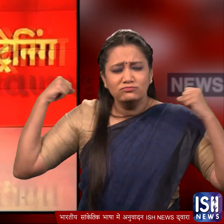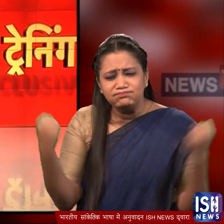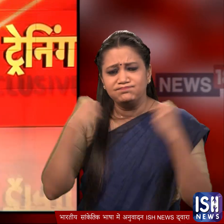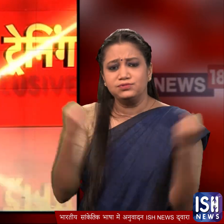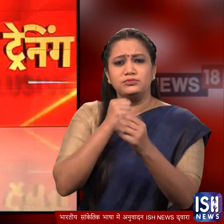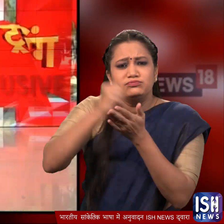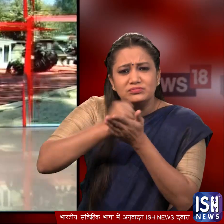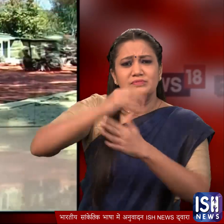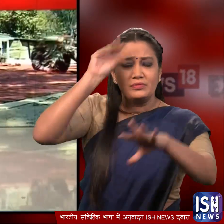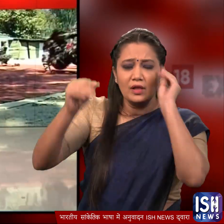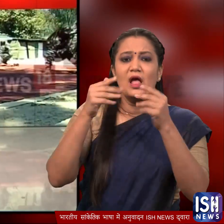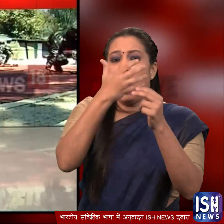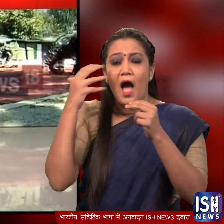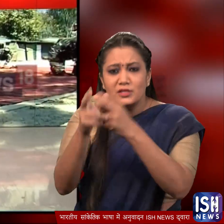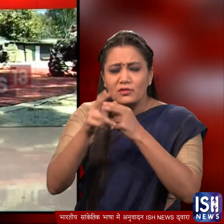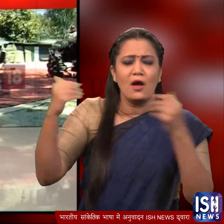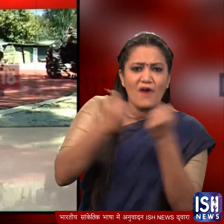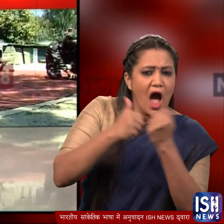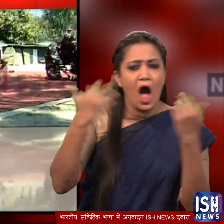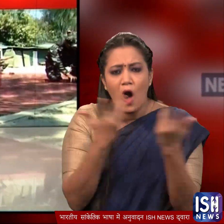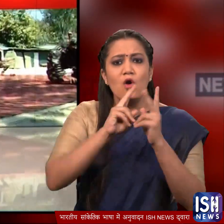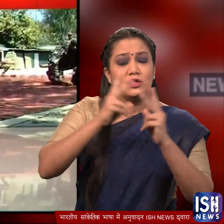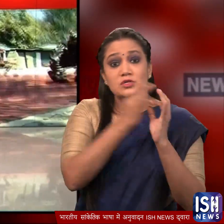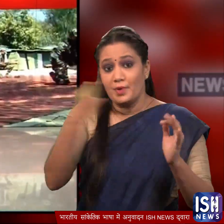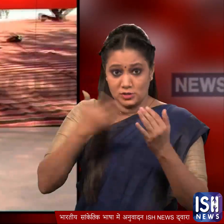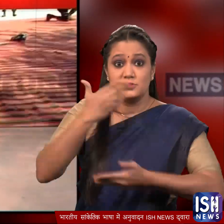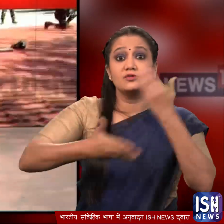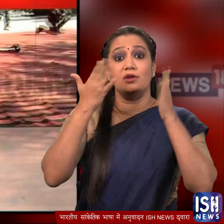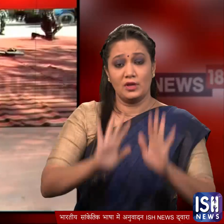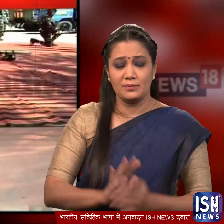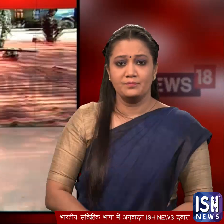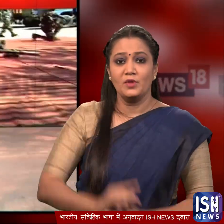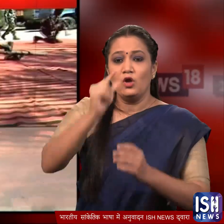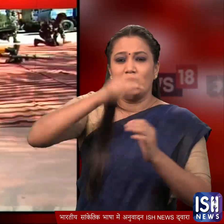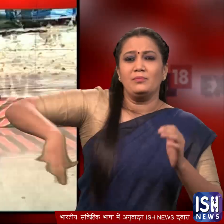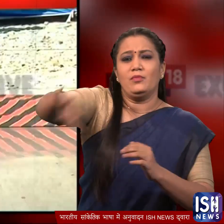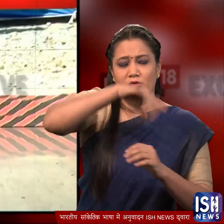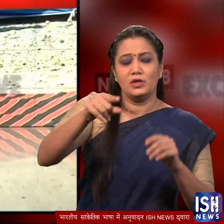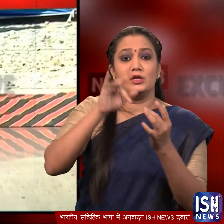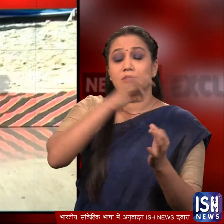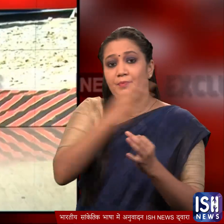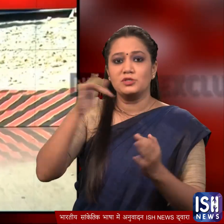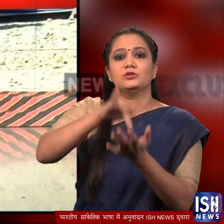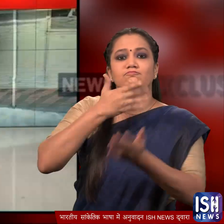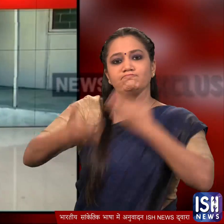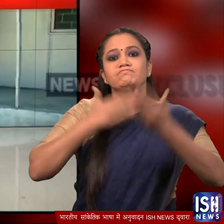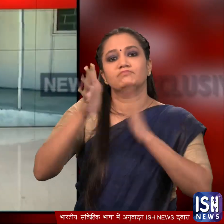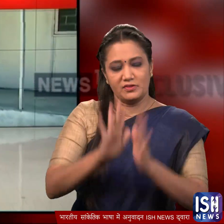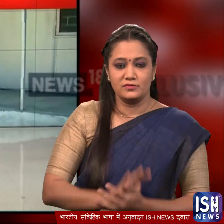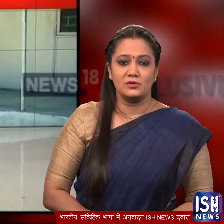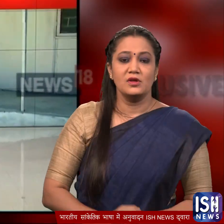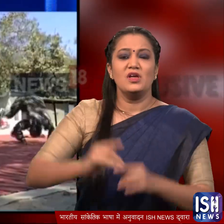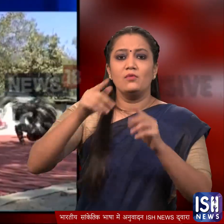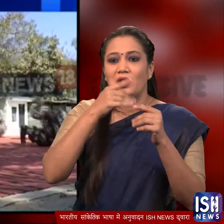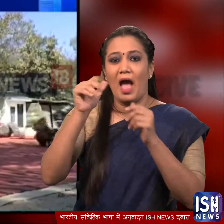जुटे हैं। इसके लिए सीआरपीएफ के जवानों को आतंकियों से लोहा लेने के लिए खास तरह की ट्रेनिंग भी दी जा रही है, जिसके लिए उधमपुर में एक विशेष ट्रेनिंग सेंटर बनाया